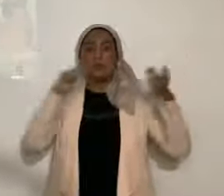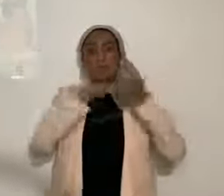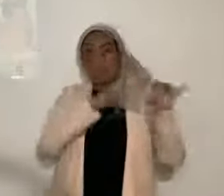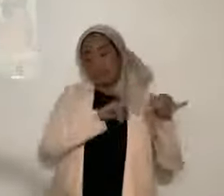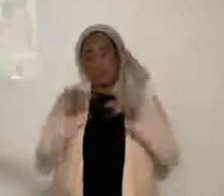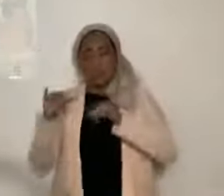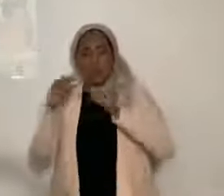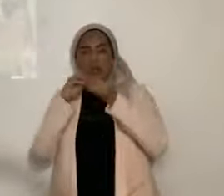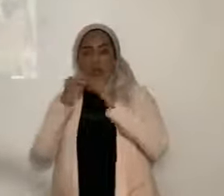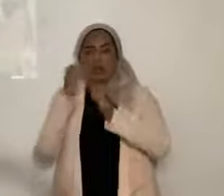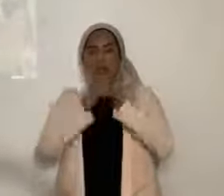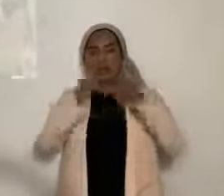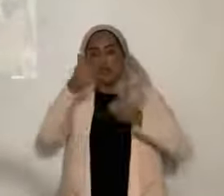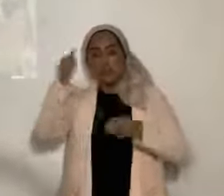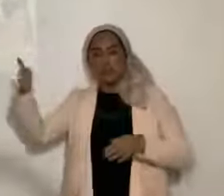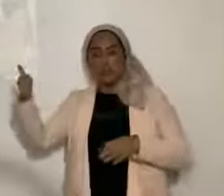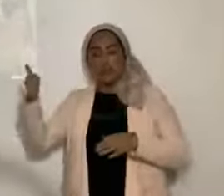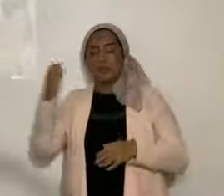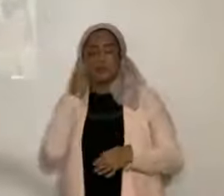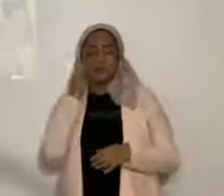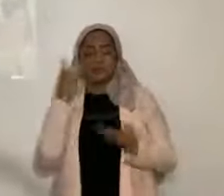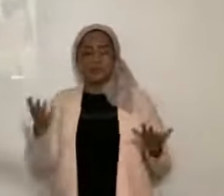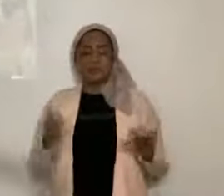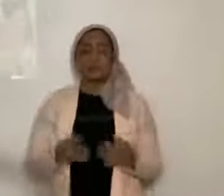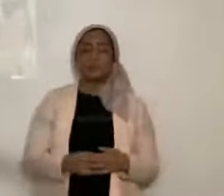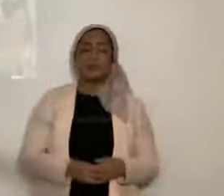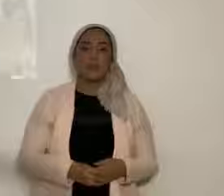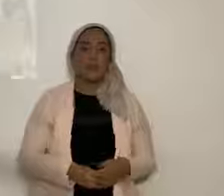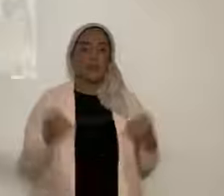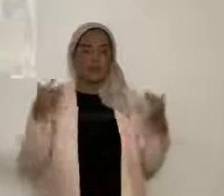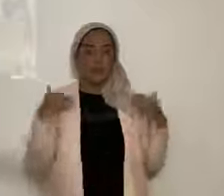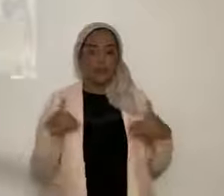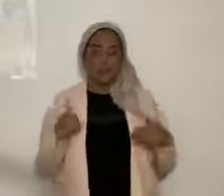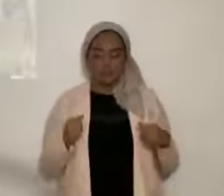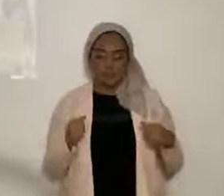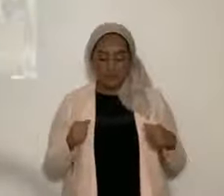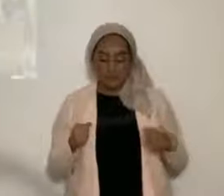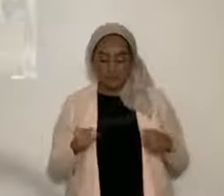dónde? Números 10:10. ¿Te das cuenta? Ahora,